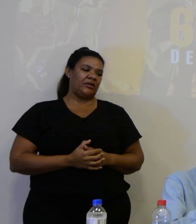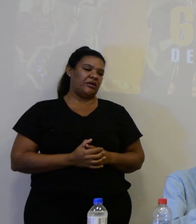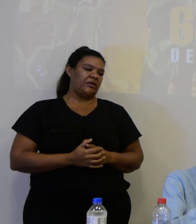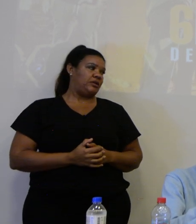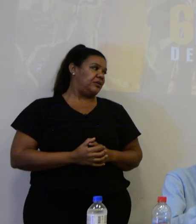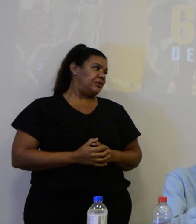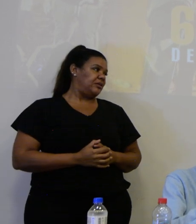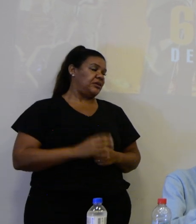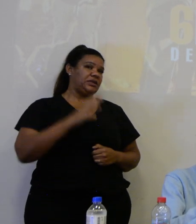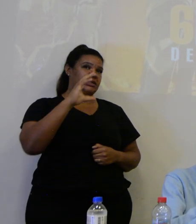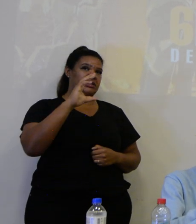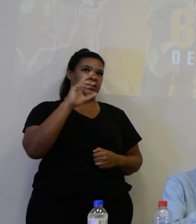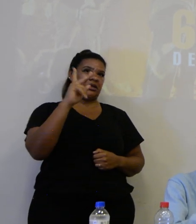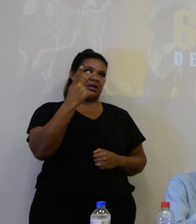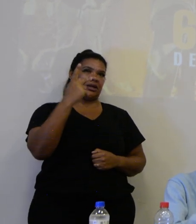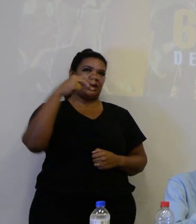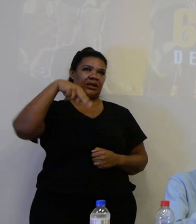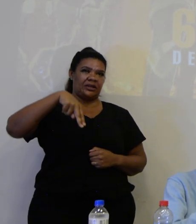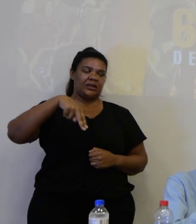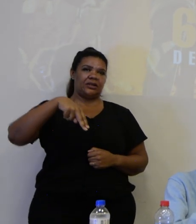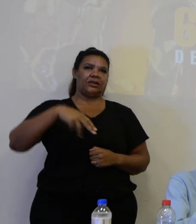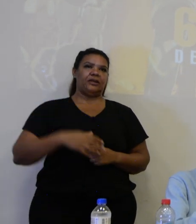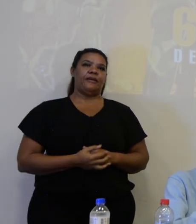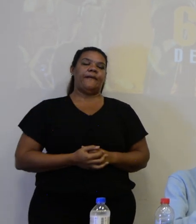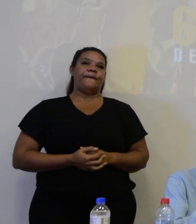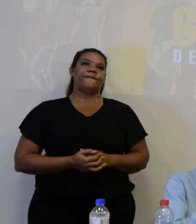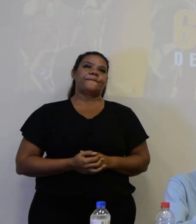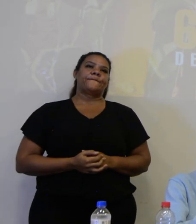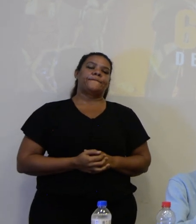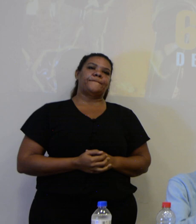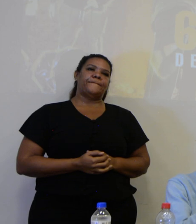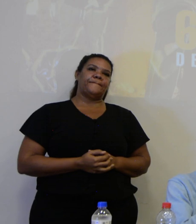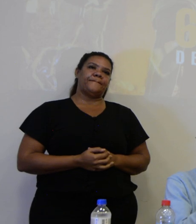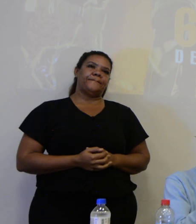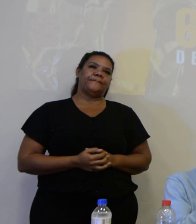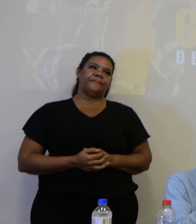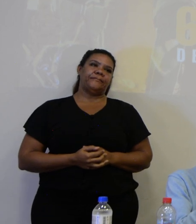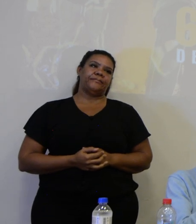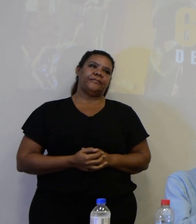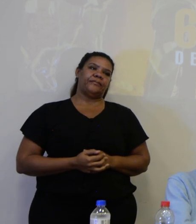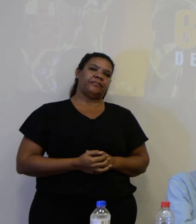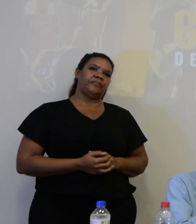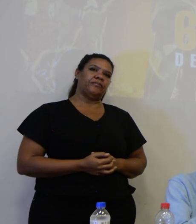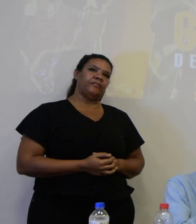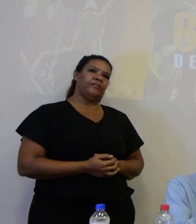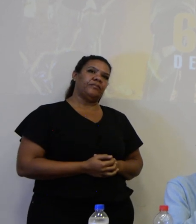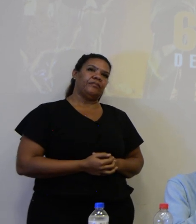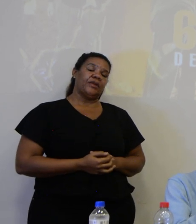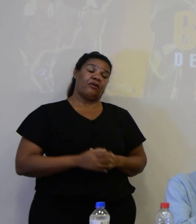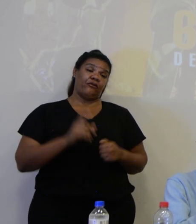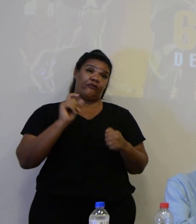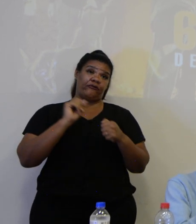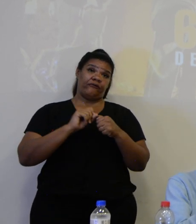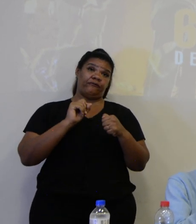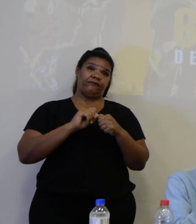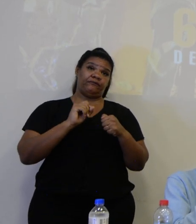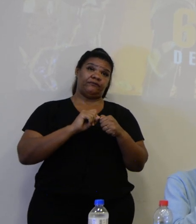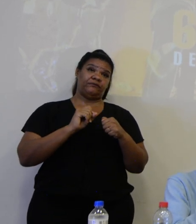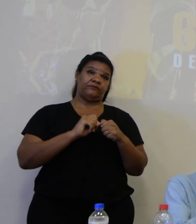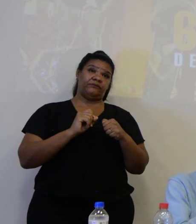quê? CHM. CHM, Centro Hospitalar de Niterói. E vou fazer